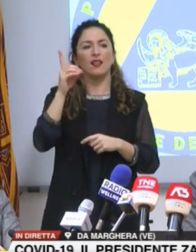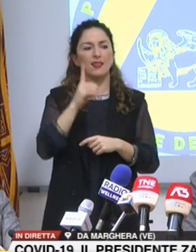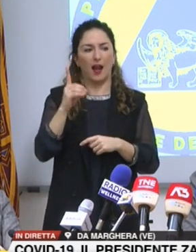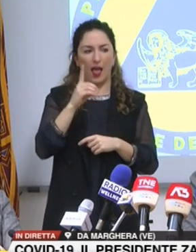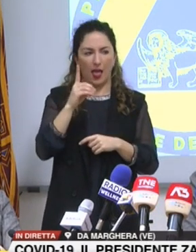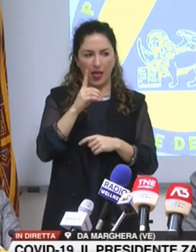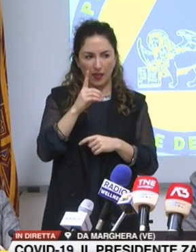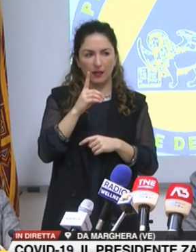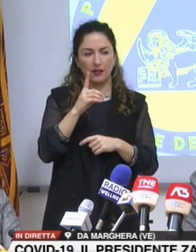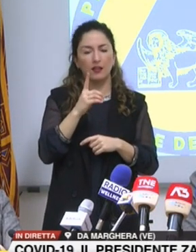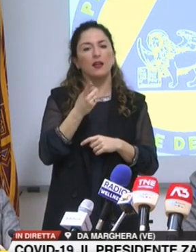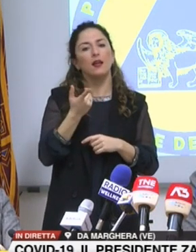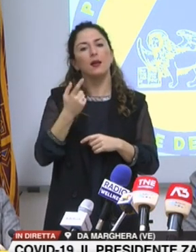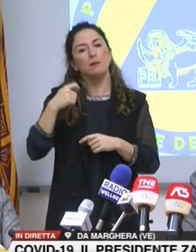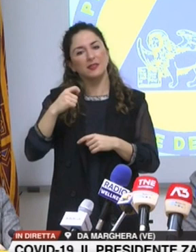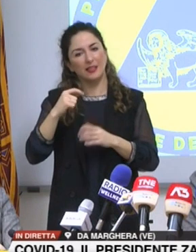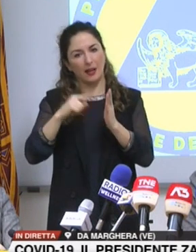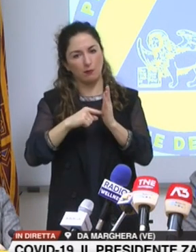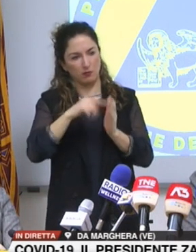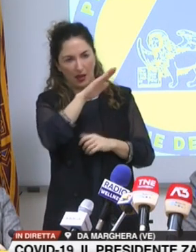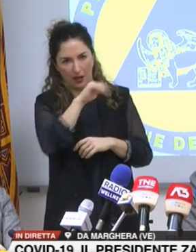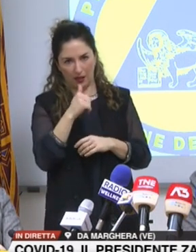del Presidente della Repubblica.